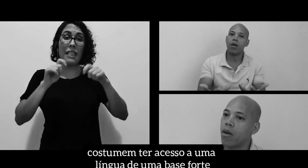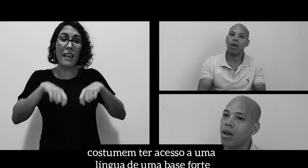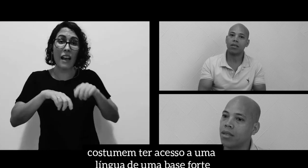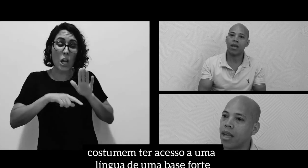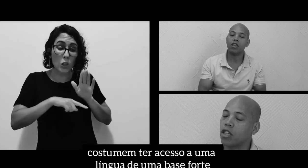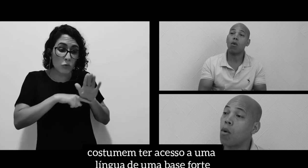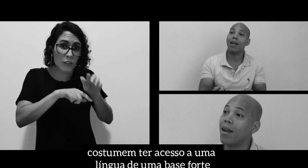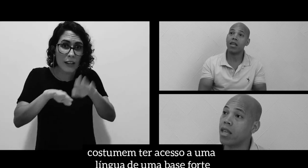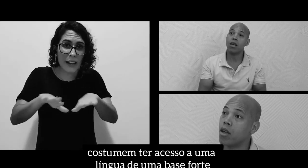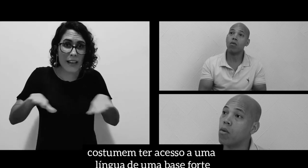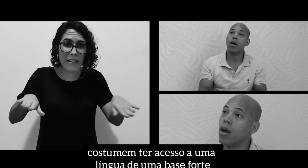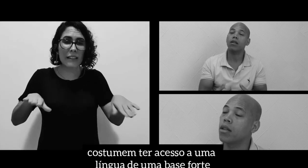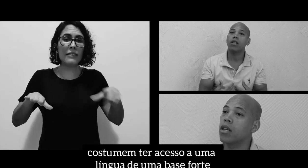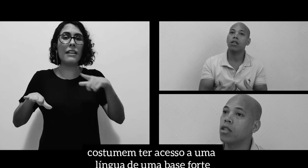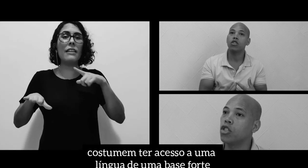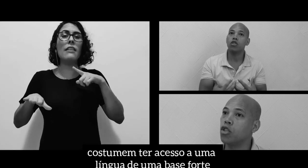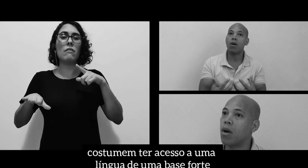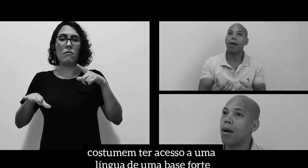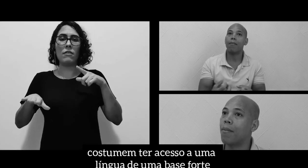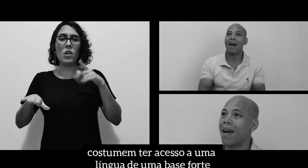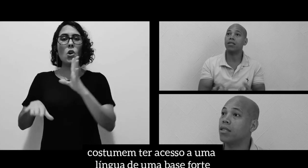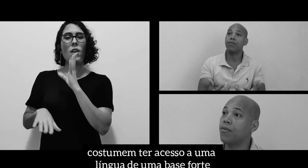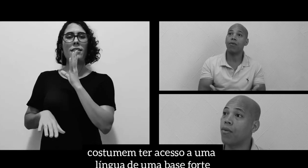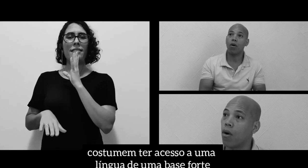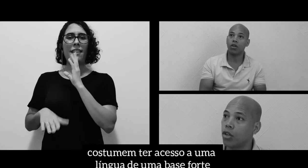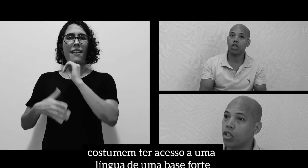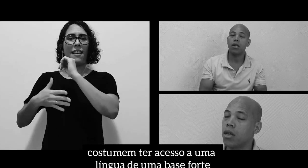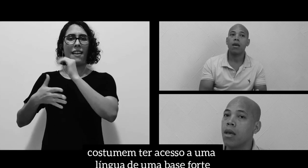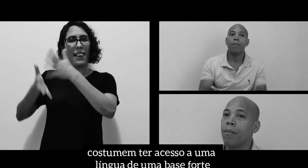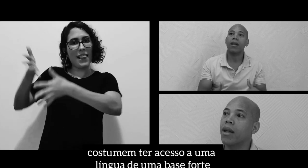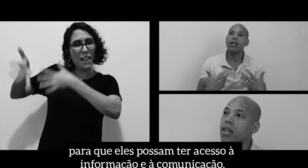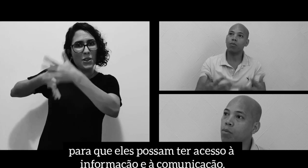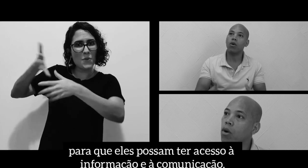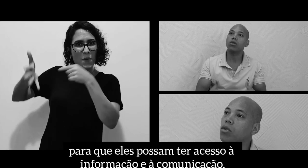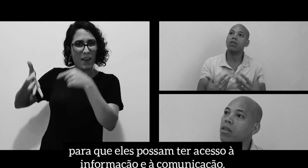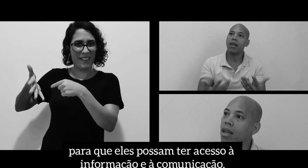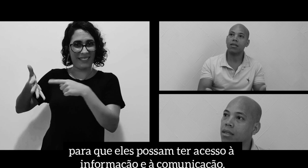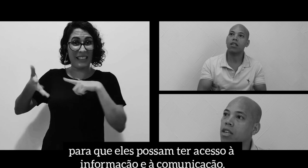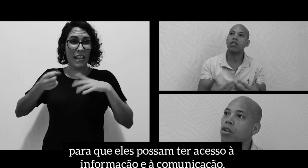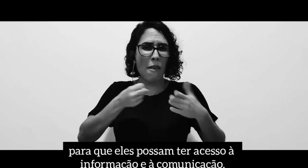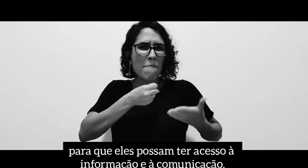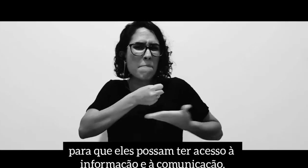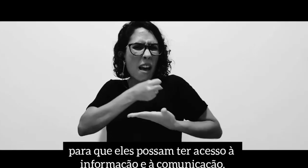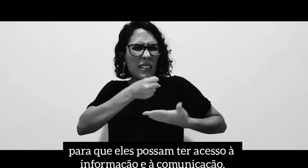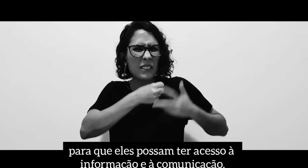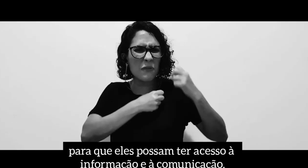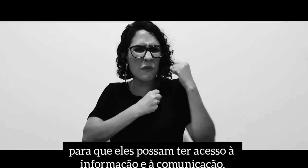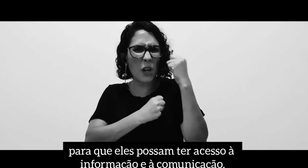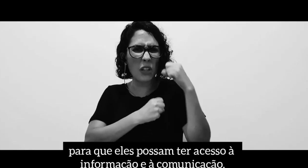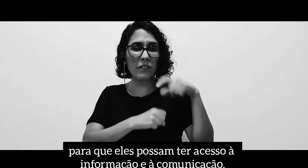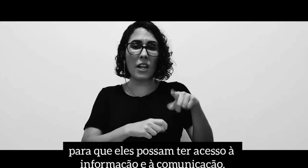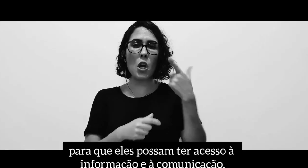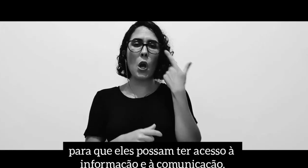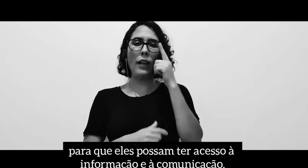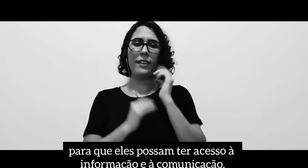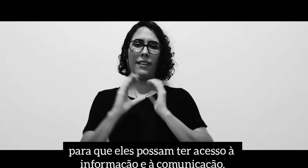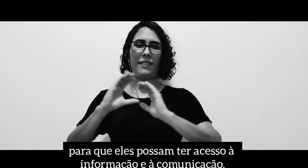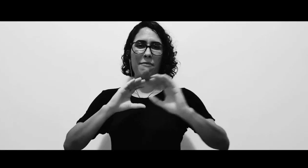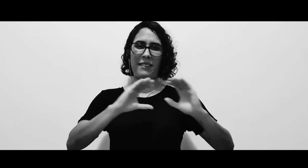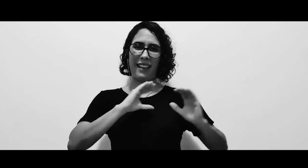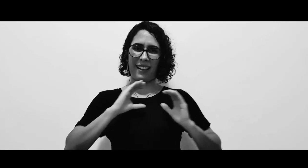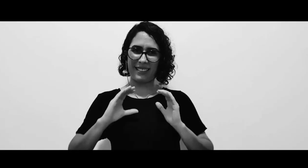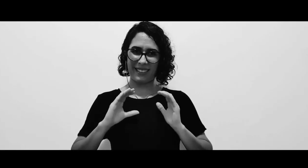costumam e tenham acesso a uma língua de uma base forte para que eles possam ter acesso à informação e à comunicação.